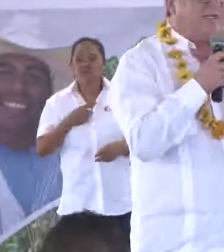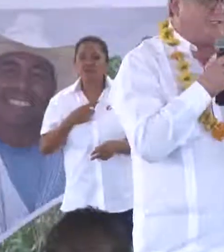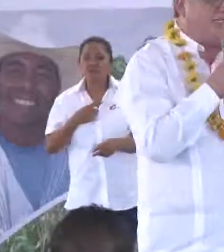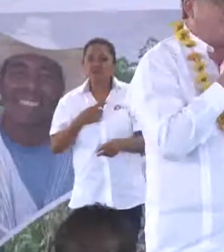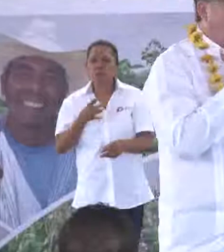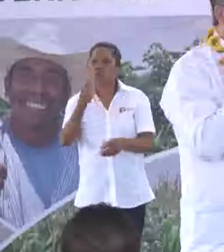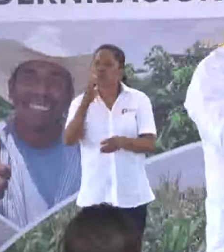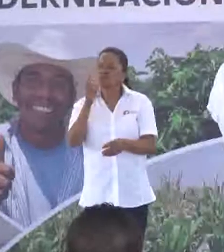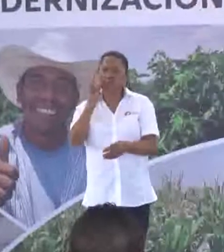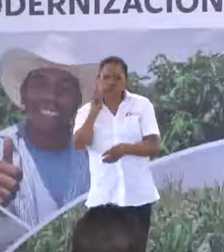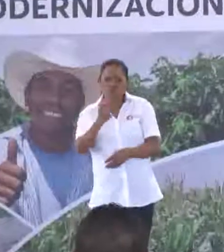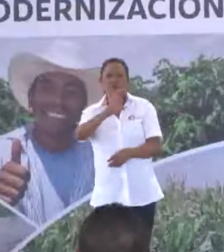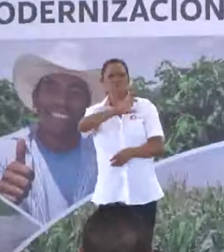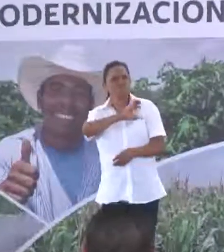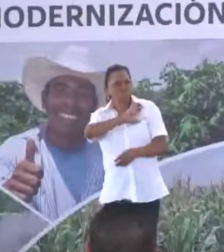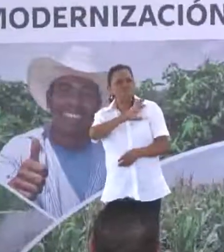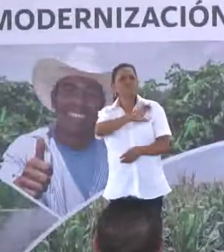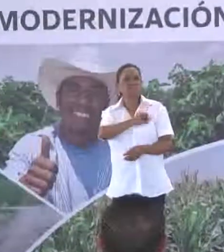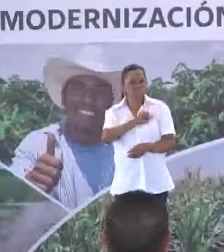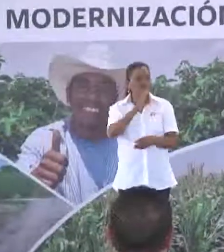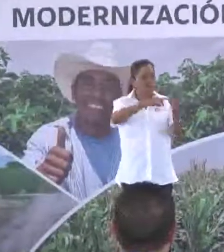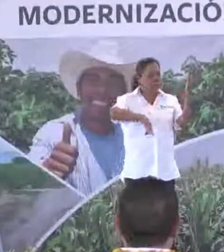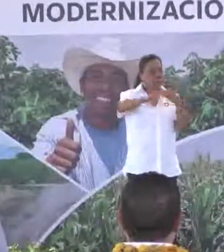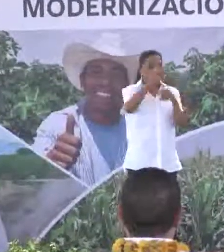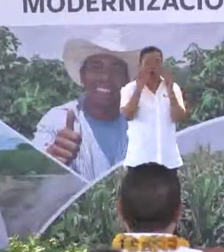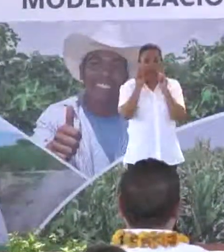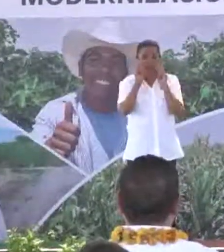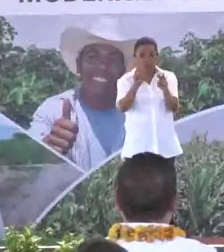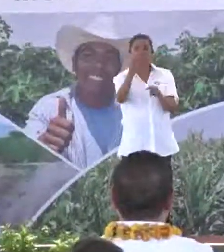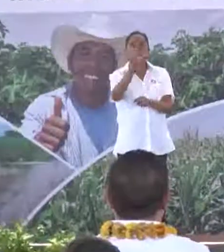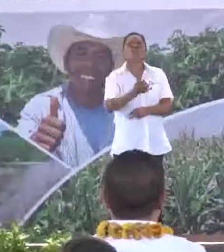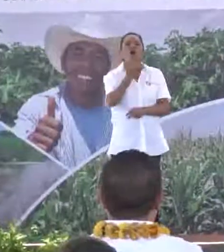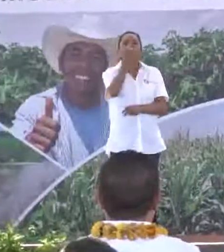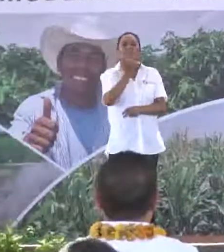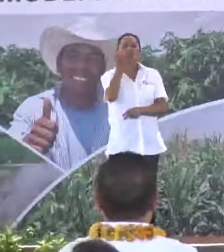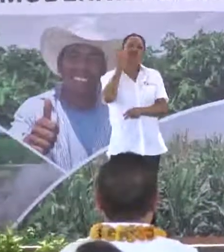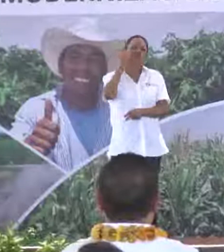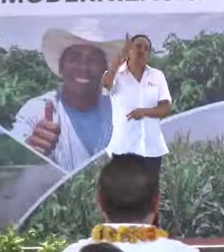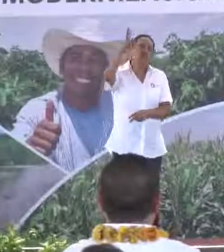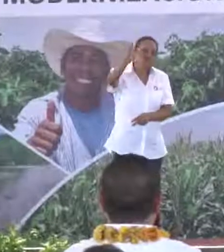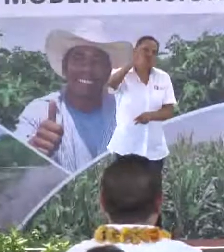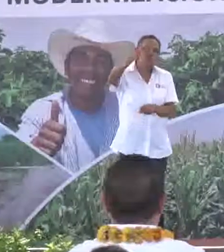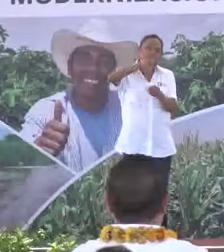ponerse a apreciar por parte de todos para que no nos equivoquemos en las tomas de decisiones que hay que